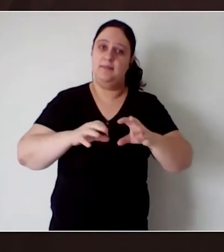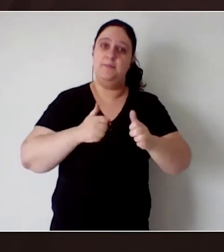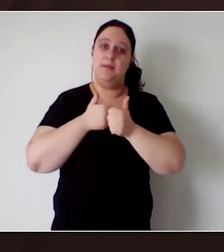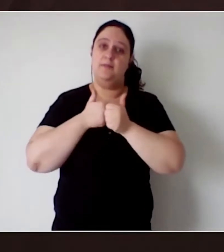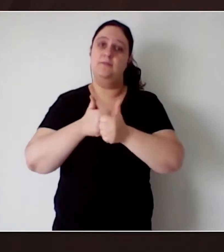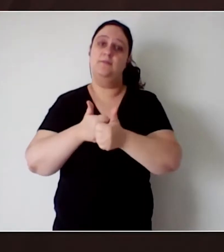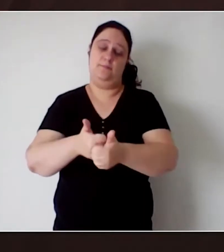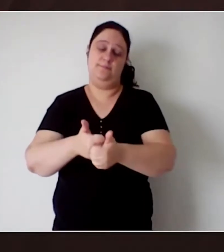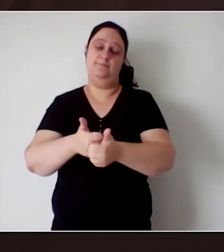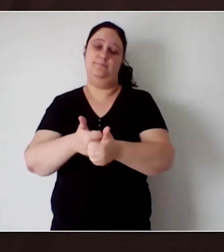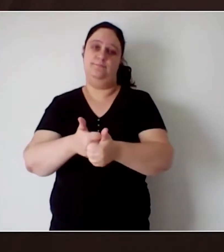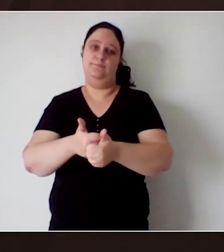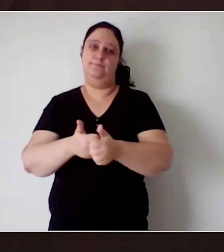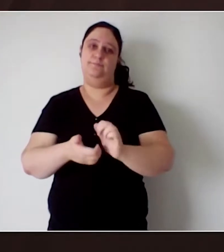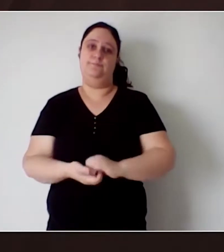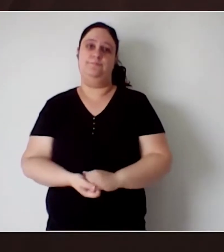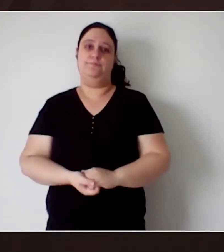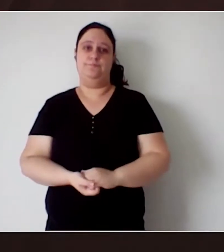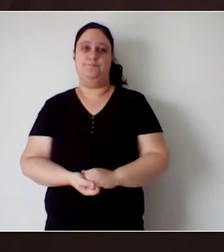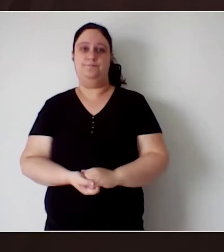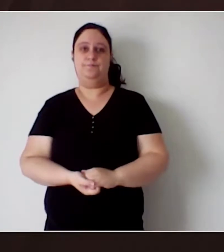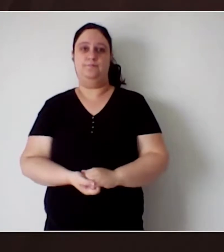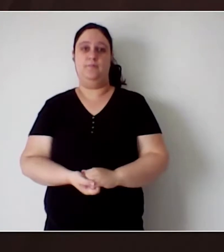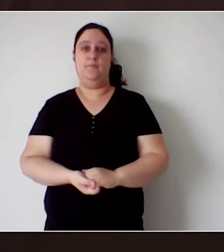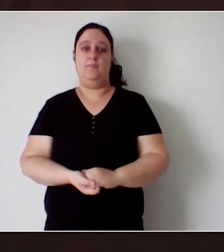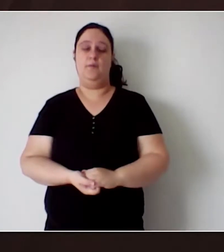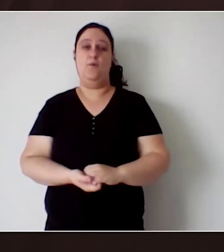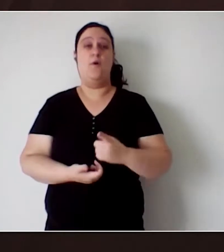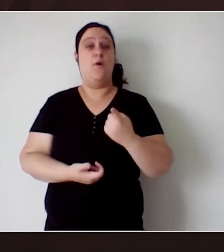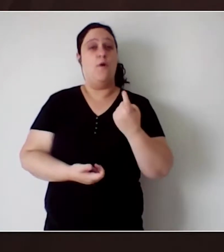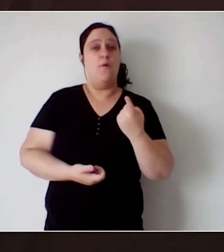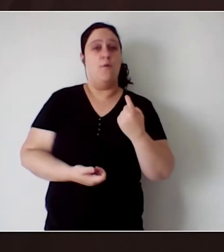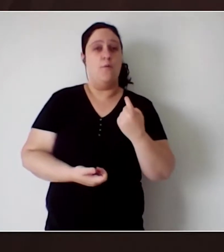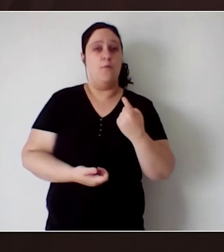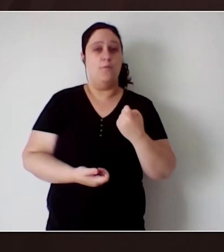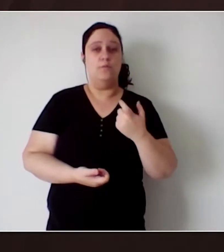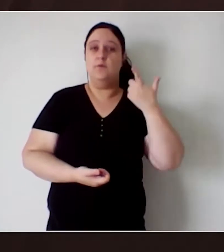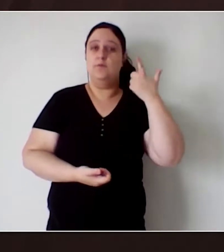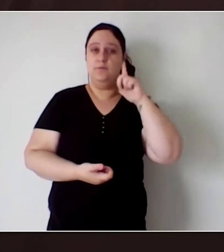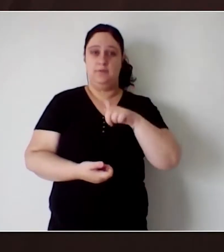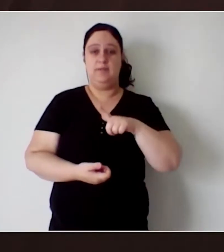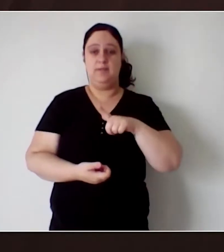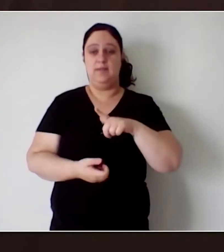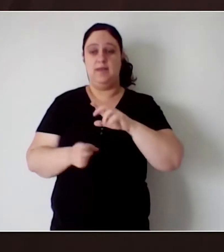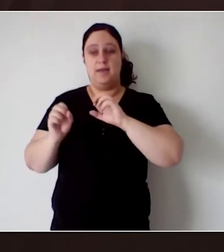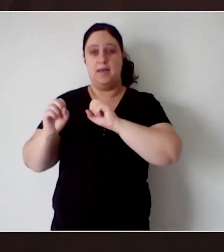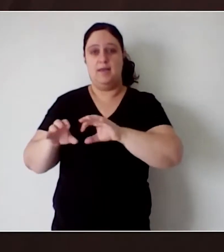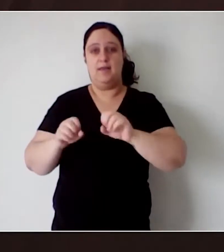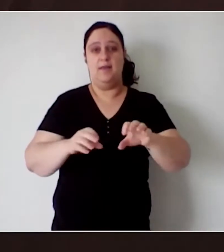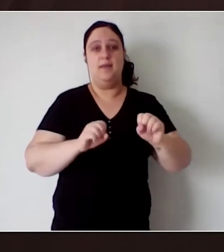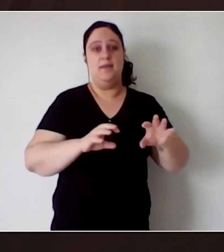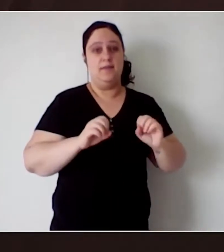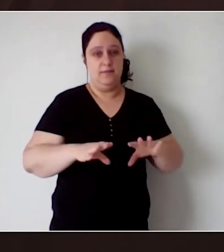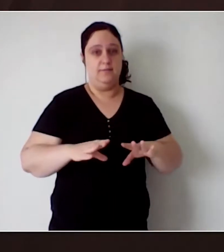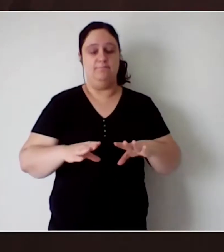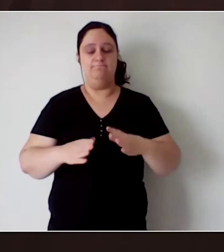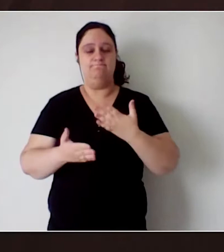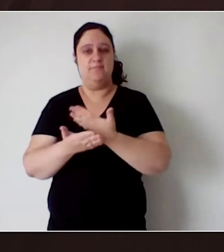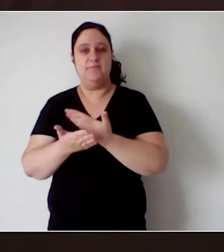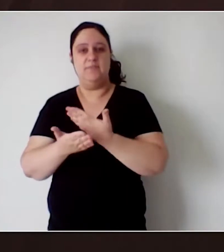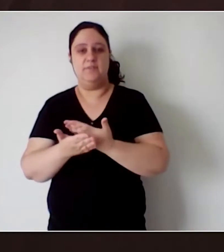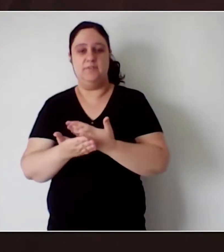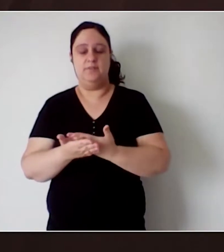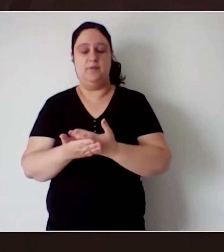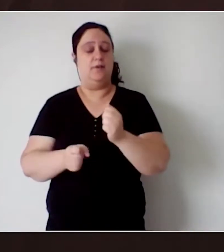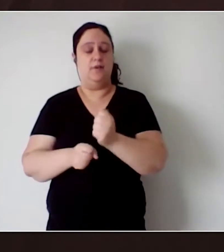é capaz de edificar a igreja, que é capaz de fazer os membros da igreja crescerem, né,